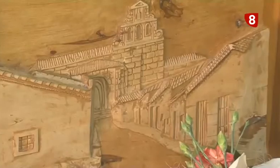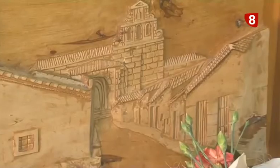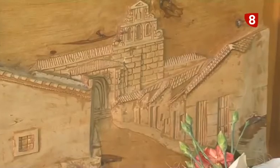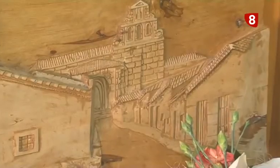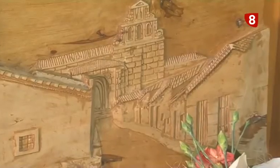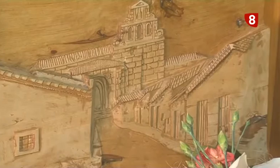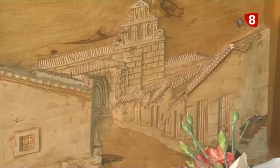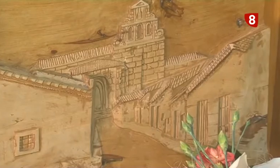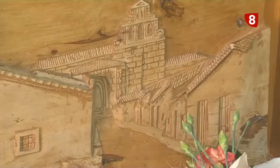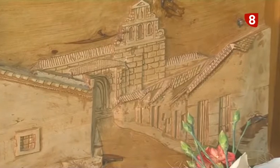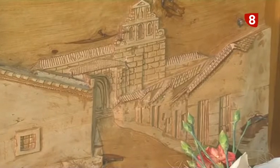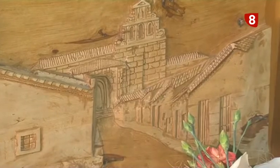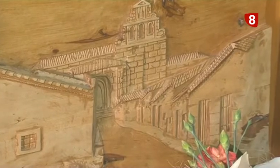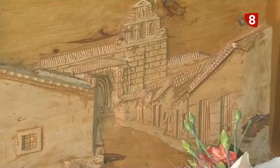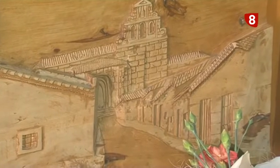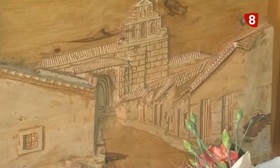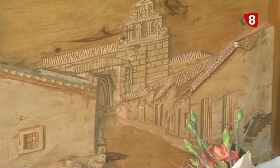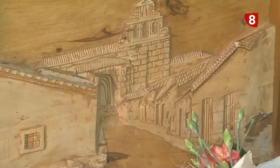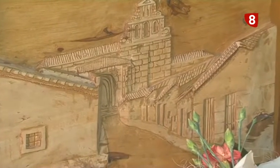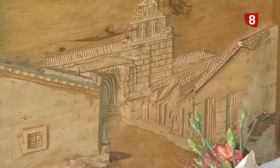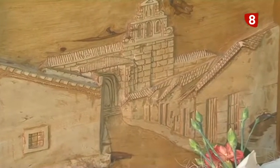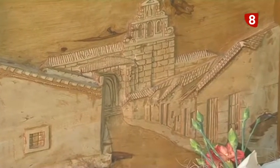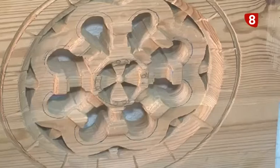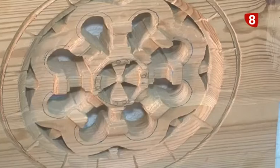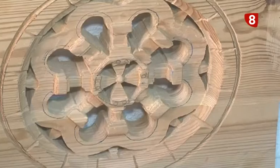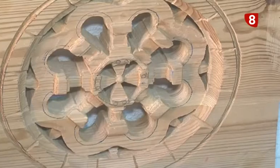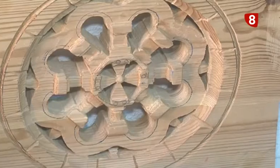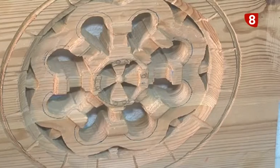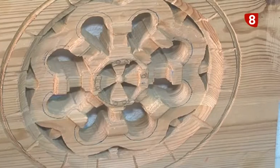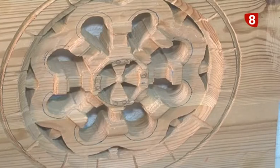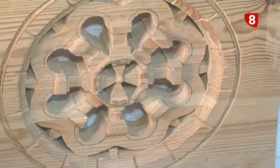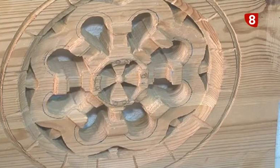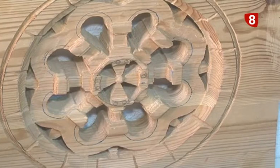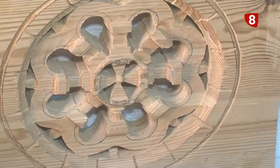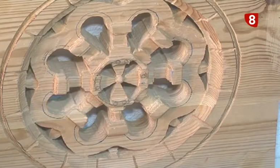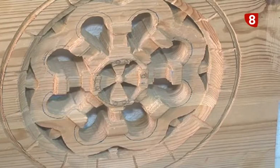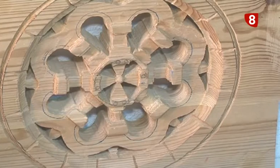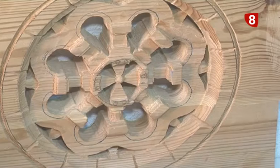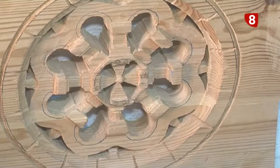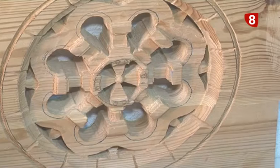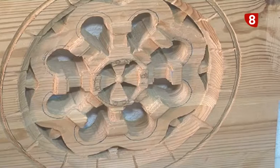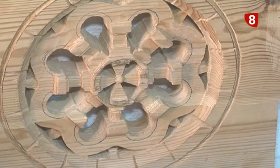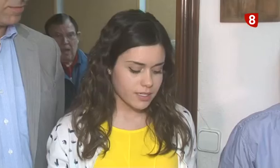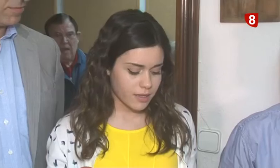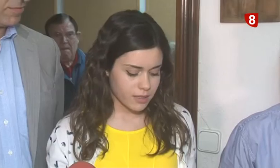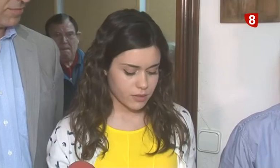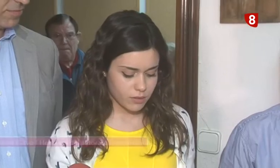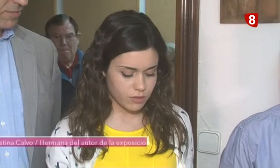importante. Sí, de Zamora. Que hay muchas cosas de Zamora. En primer lugar, darle las gracias a todos los